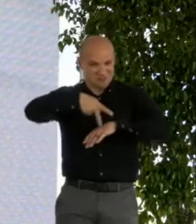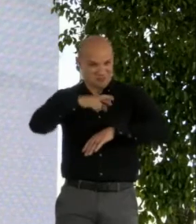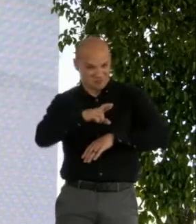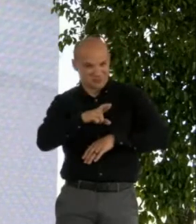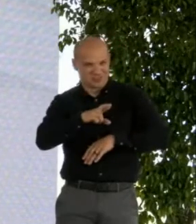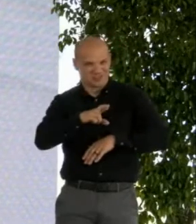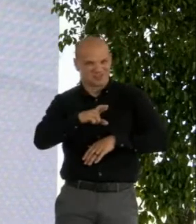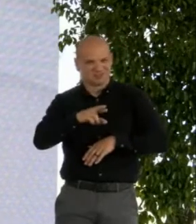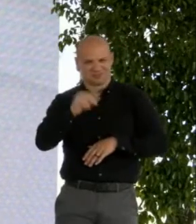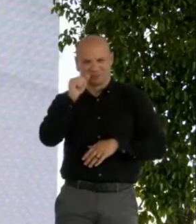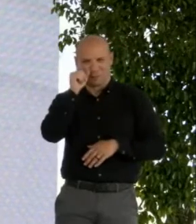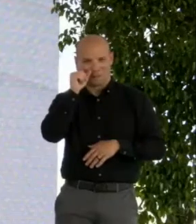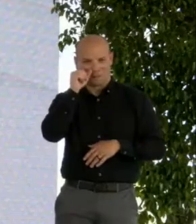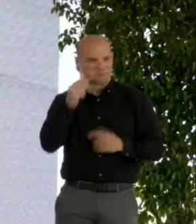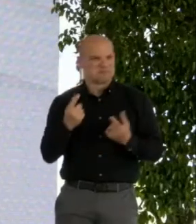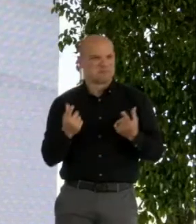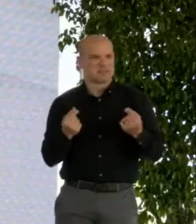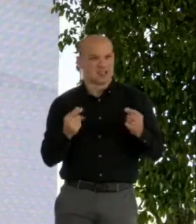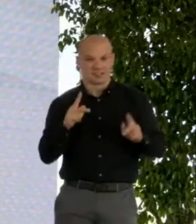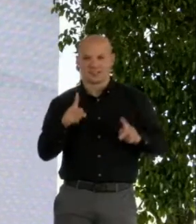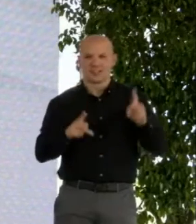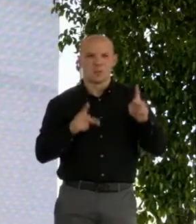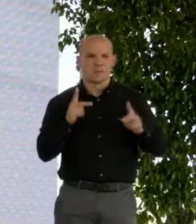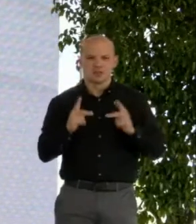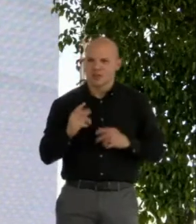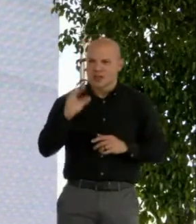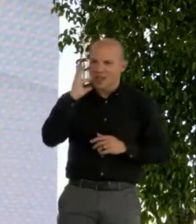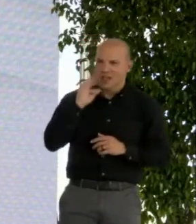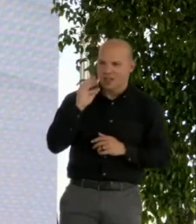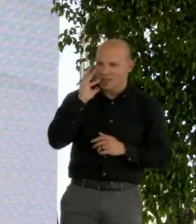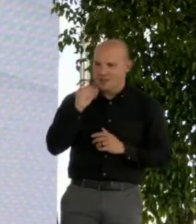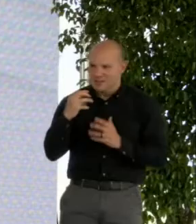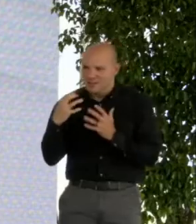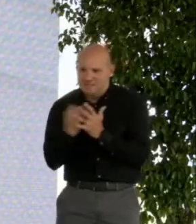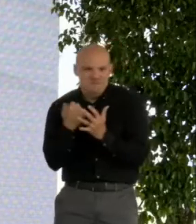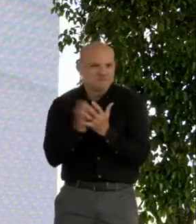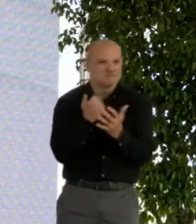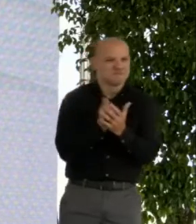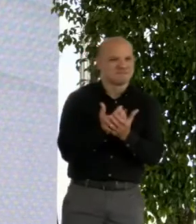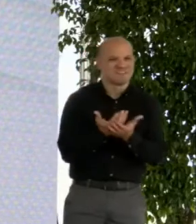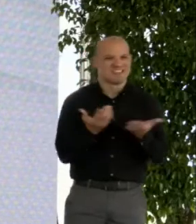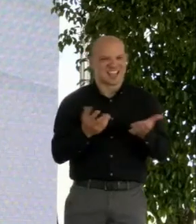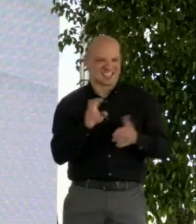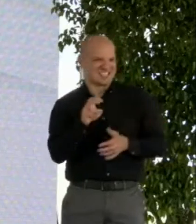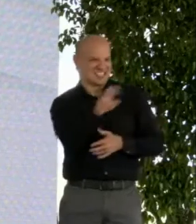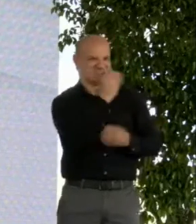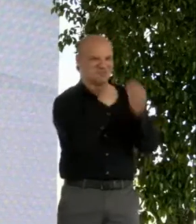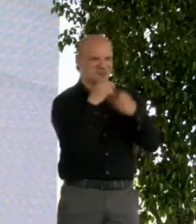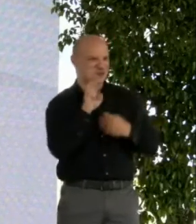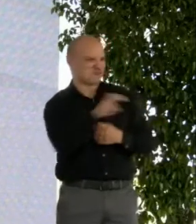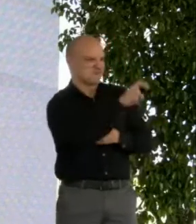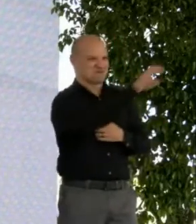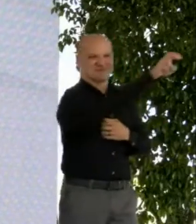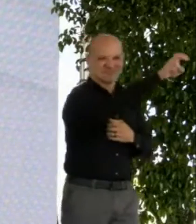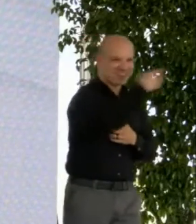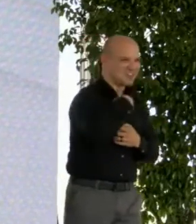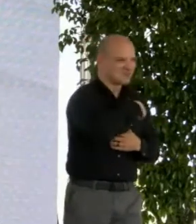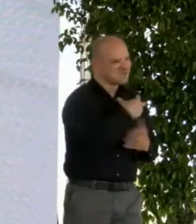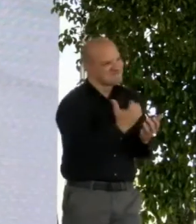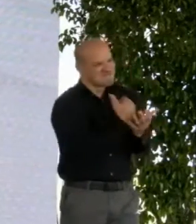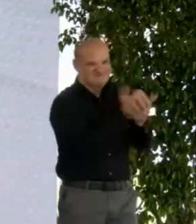emulando las experiencias que busca nuestra gente y nuestros visitantes en los chinchorros que tanto nos gustan